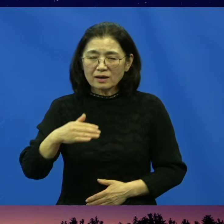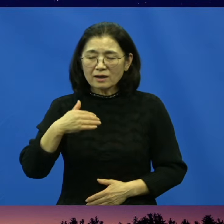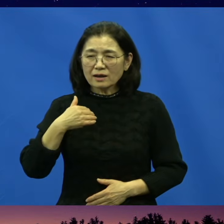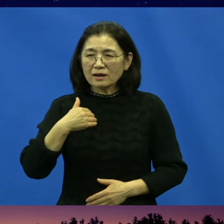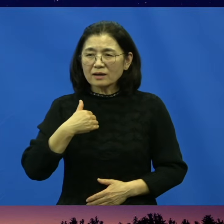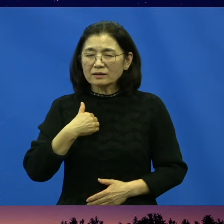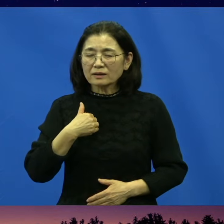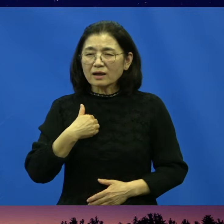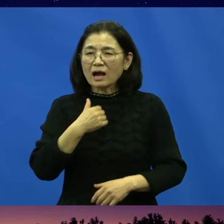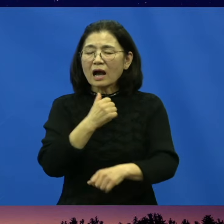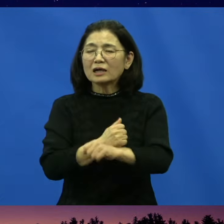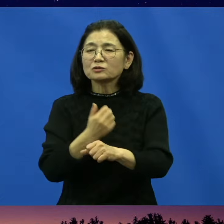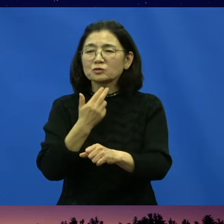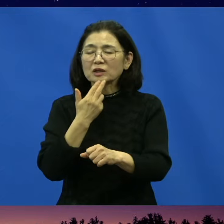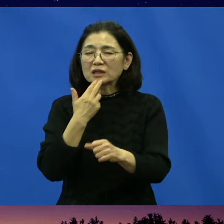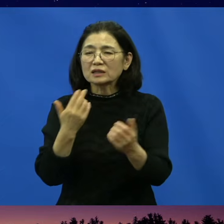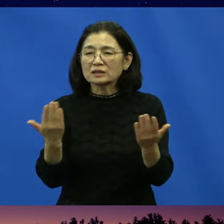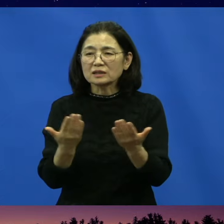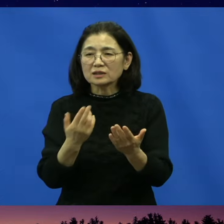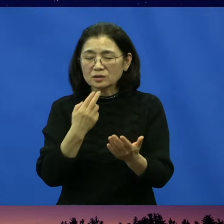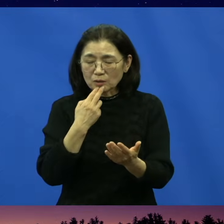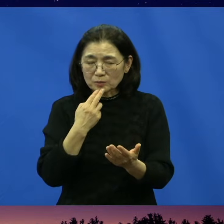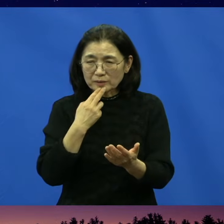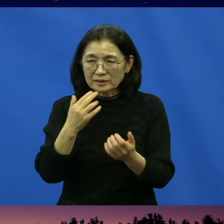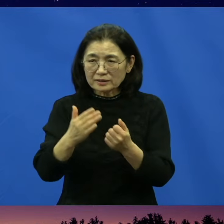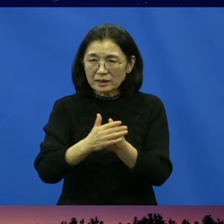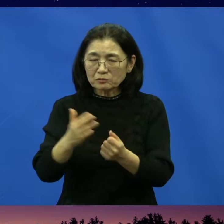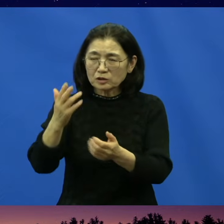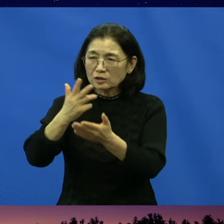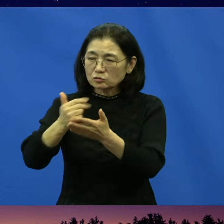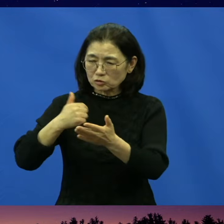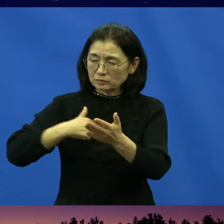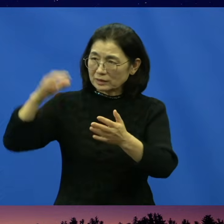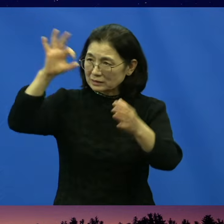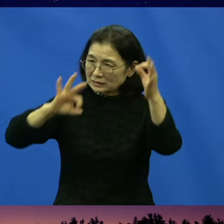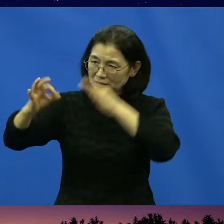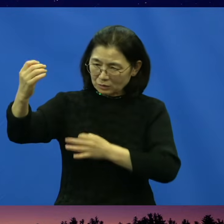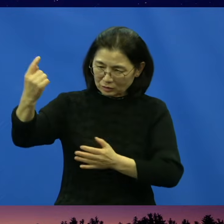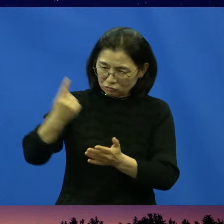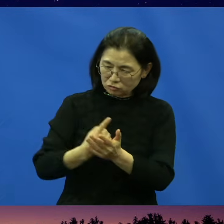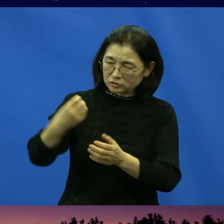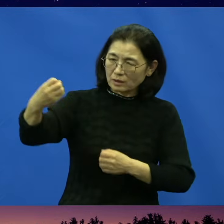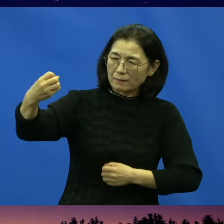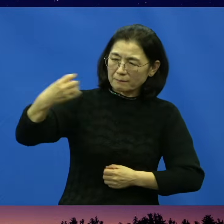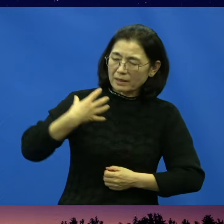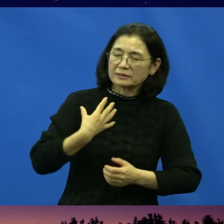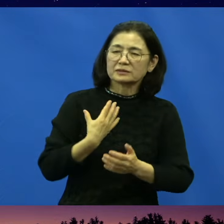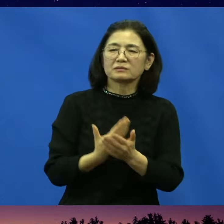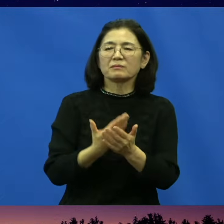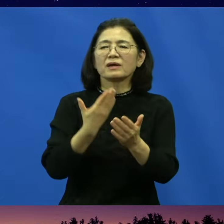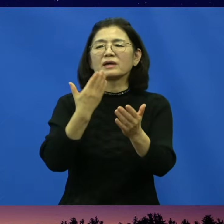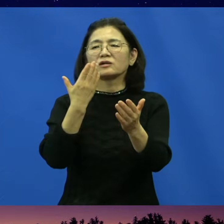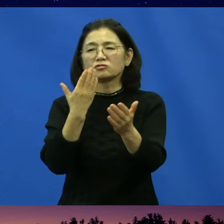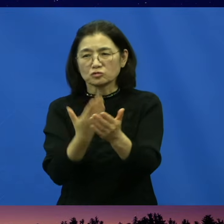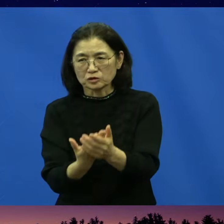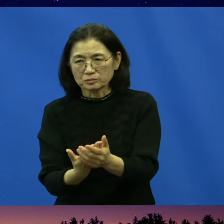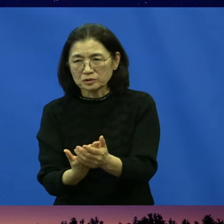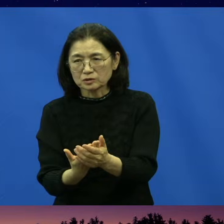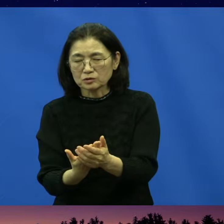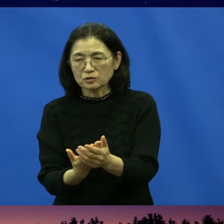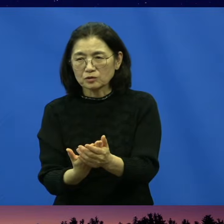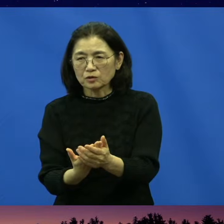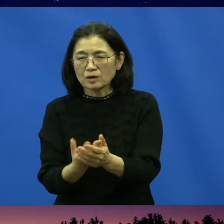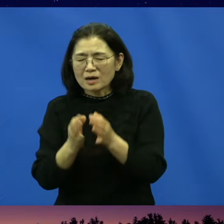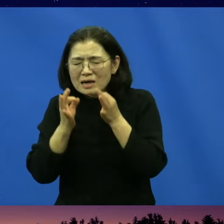없습니다. 나에게 찾아와 주시고 주님께서 나에게 말씀하여 주십시오. 그 고백을 할 때에 주님 반드시 우리를 만지시고 만나시는 줄로